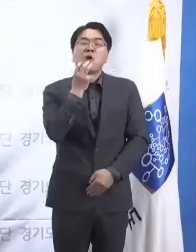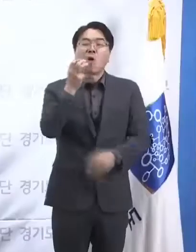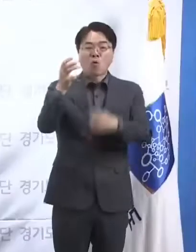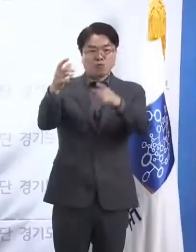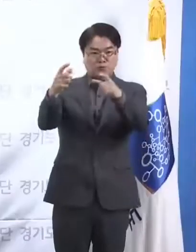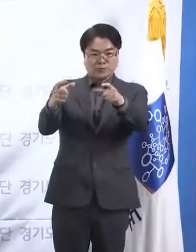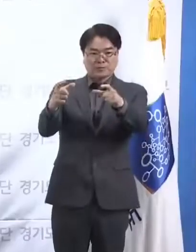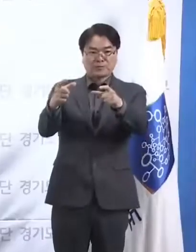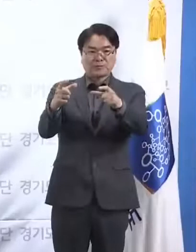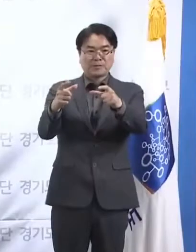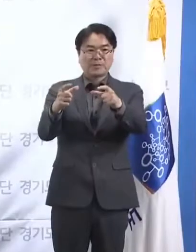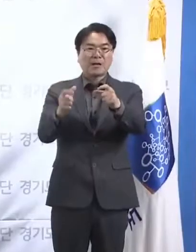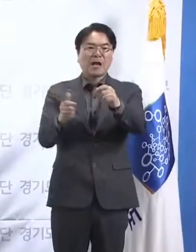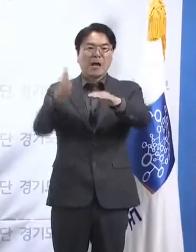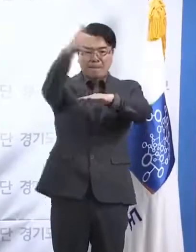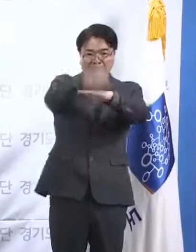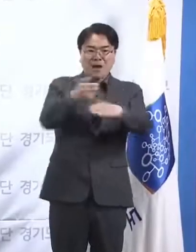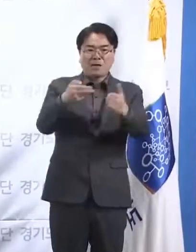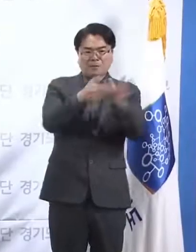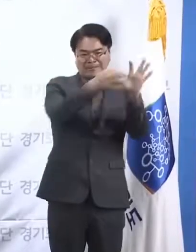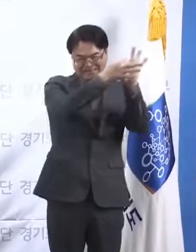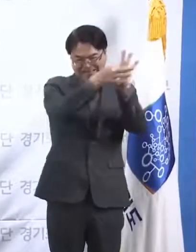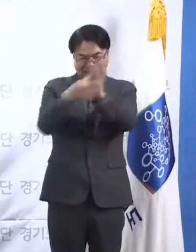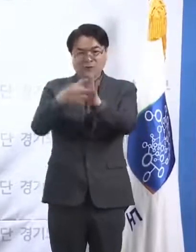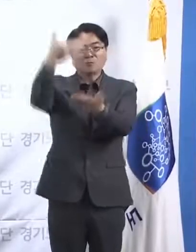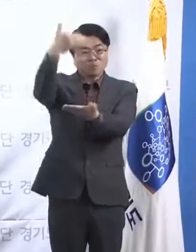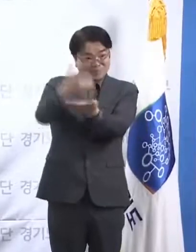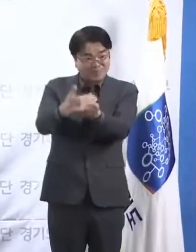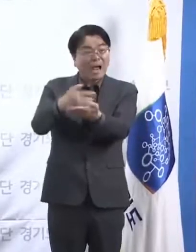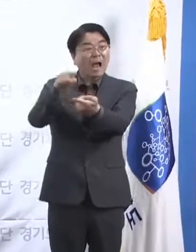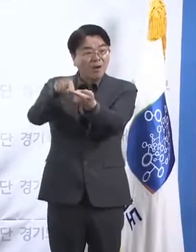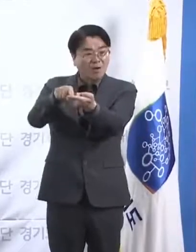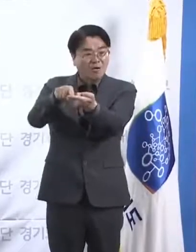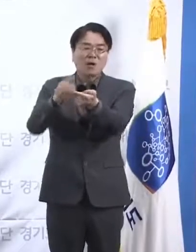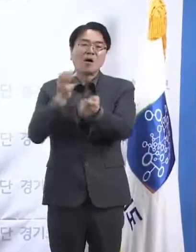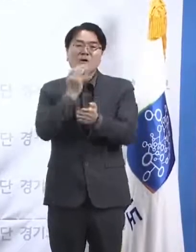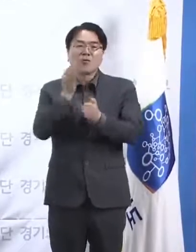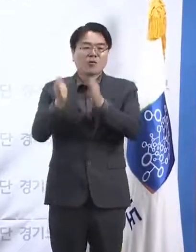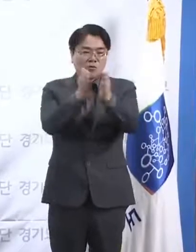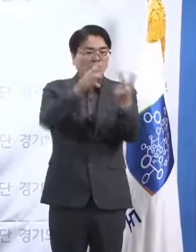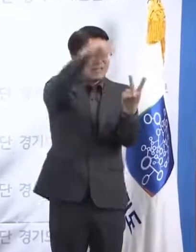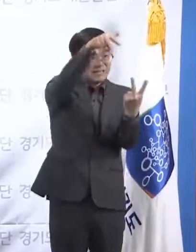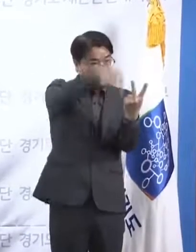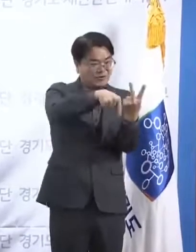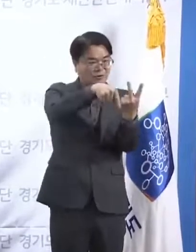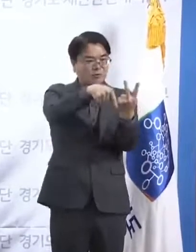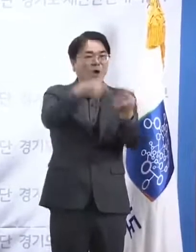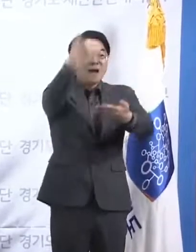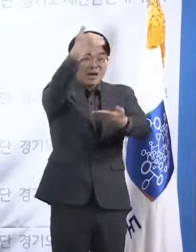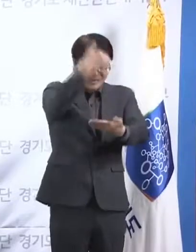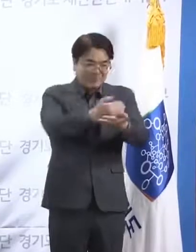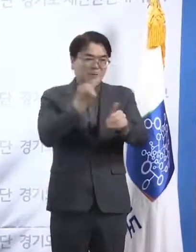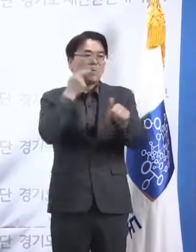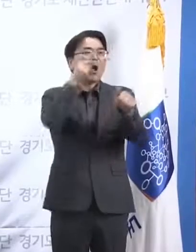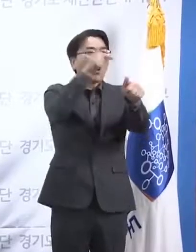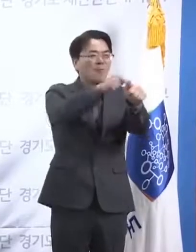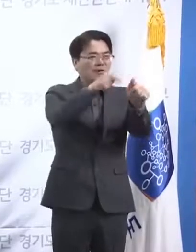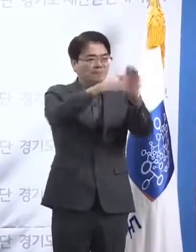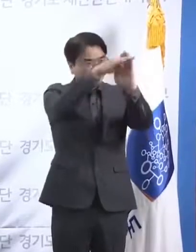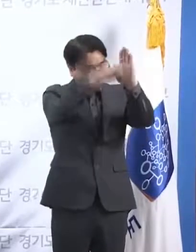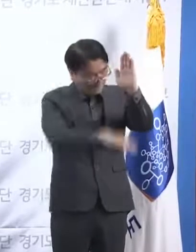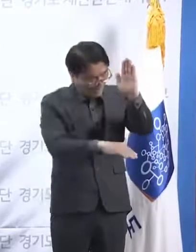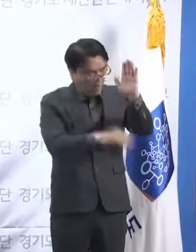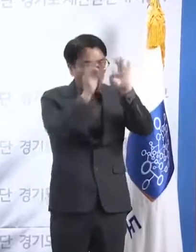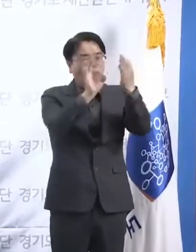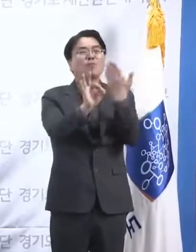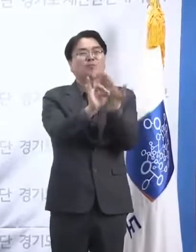서울시의 무기한 집합금지 명령이나 경기도의 2주간 금지 명령은 실질 내용에 있어서는